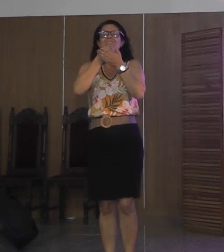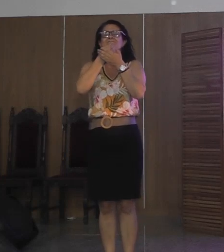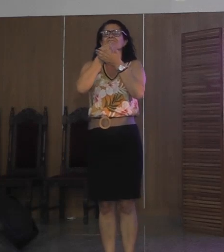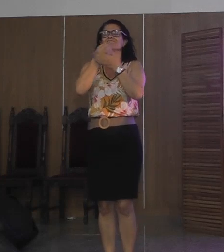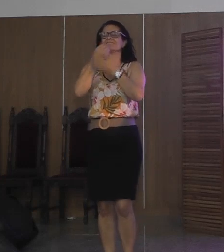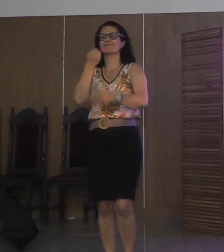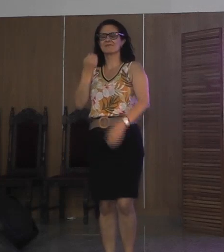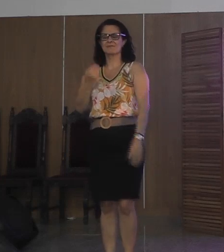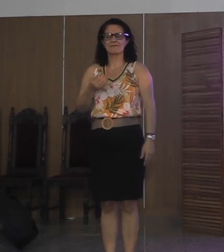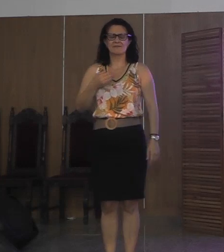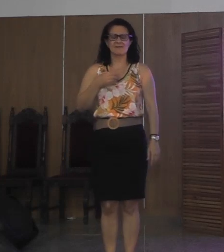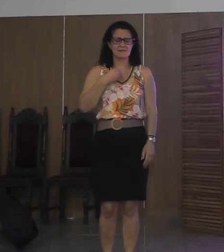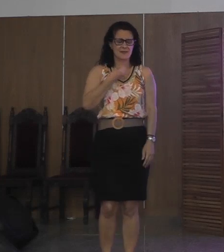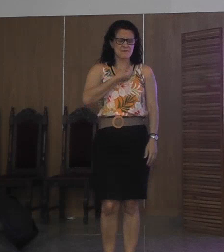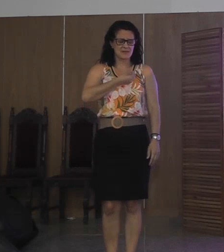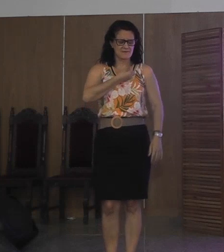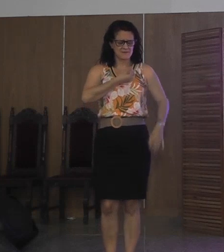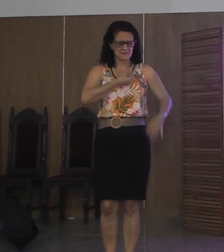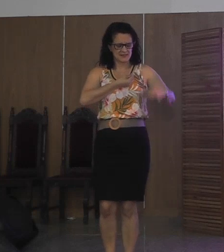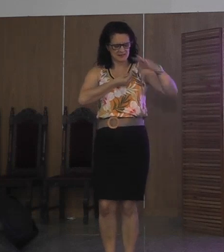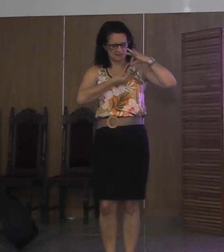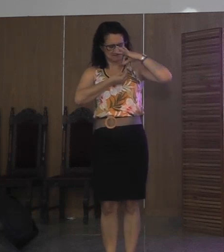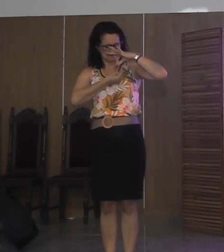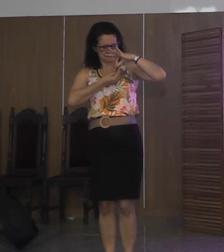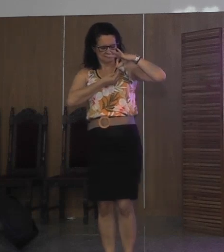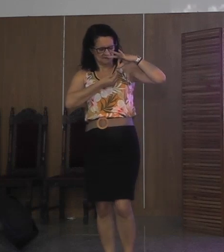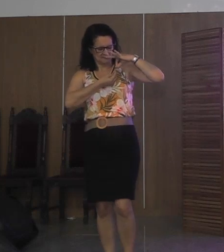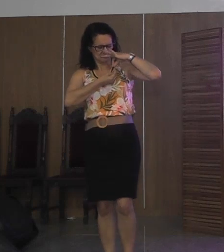para ser uma oferta